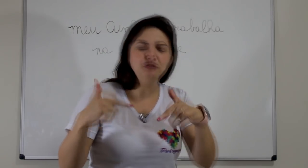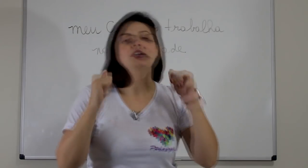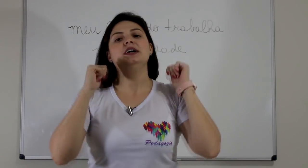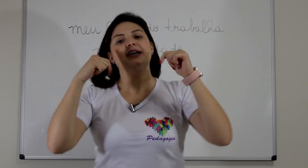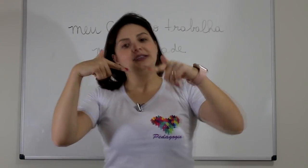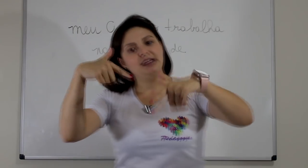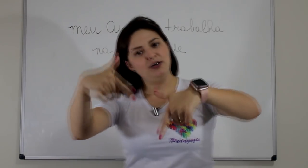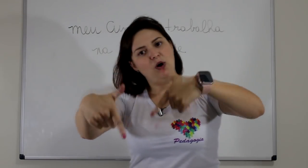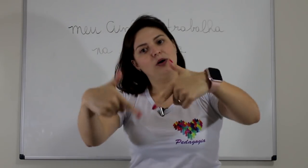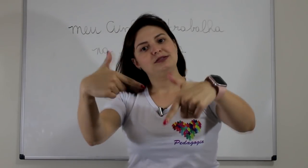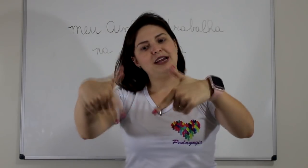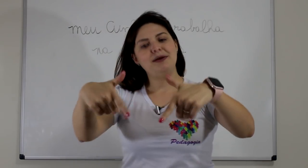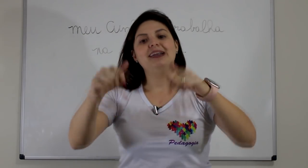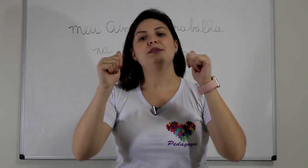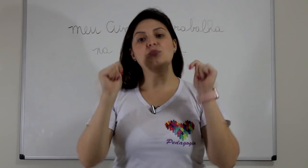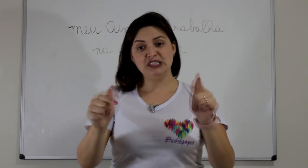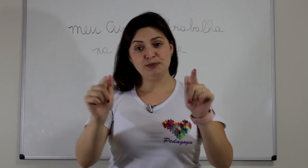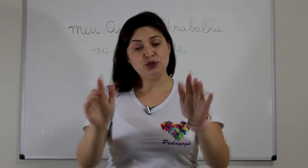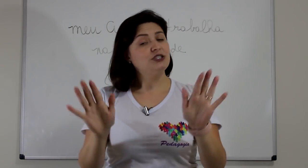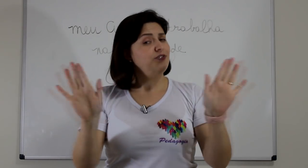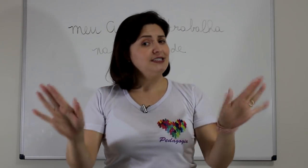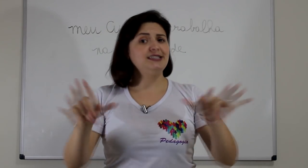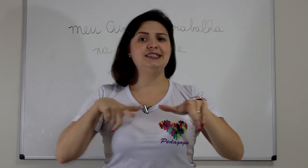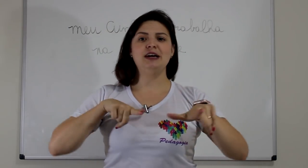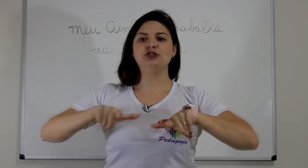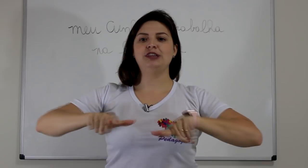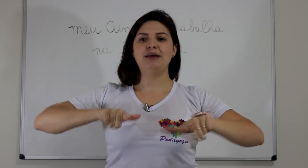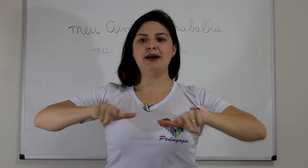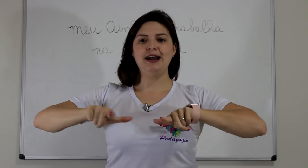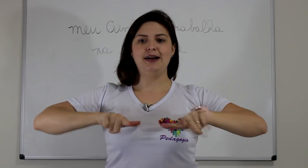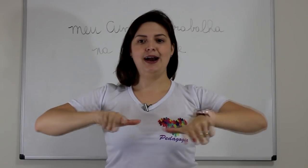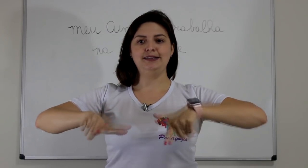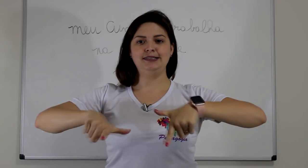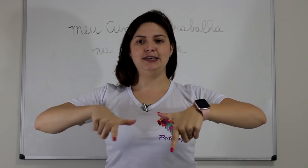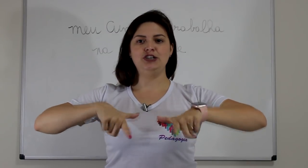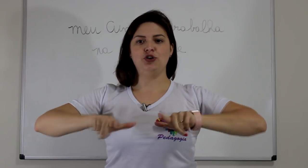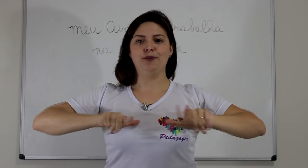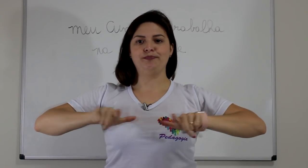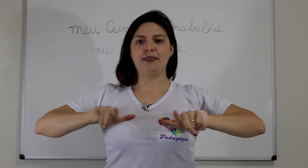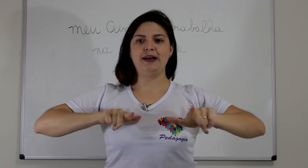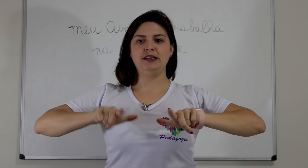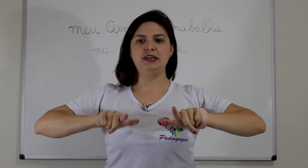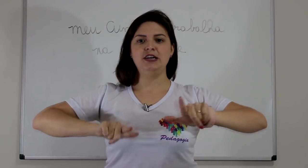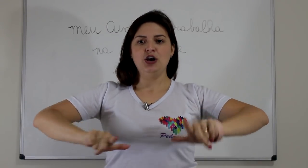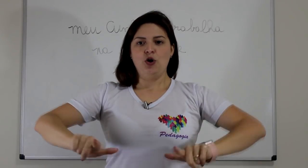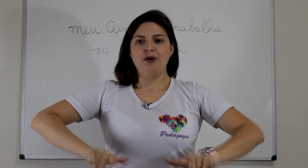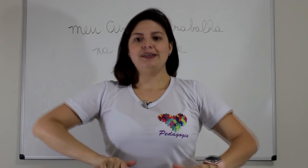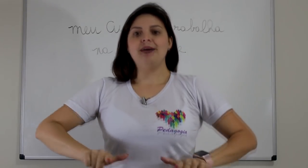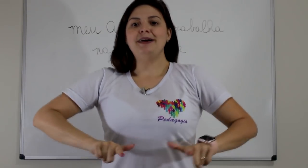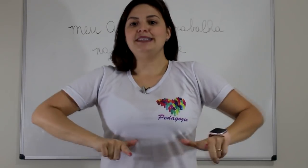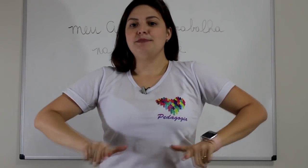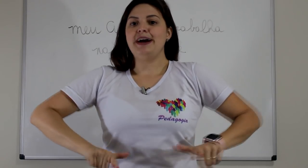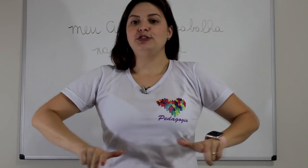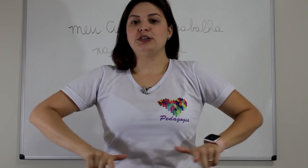não? Então, ó, trabalha. Muitas pessoas fazem esse sinal de trabalhar assim, ó. aqui, ou até mais embaixo aqui